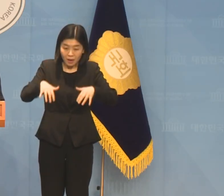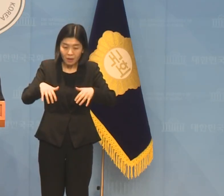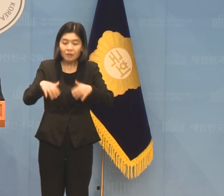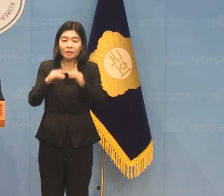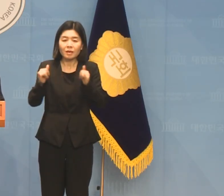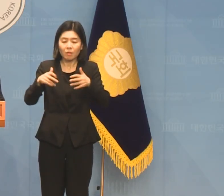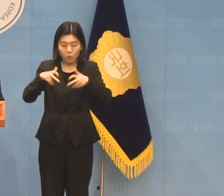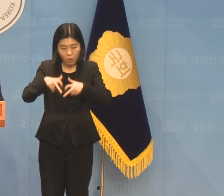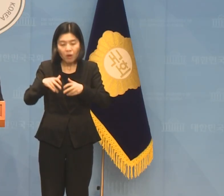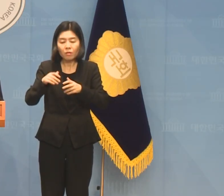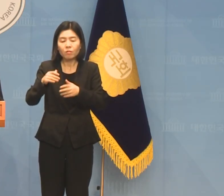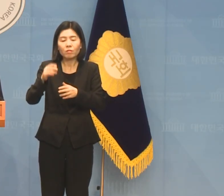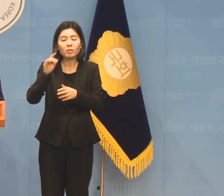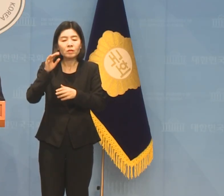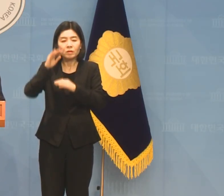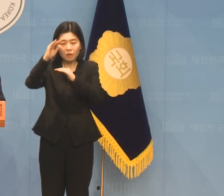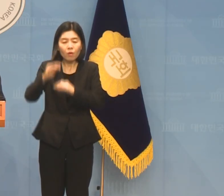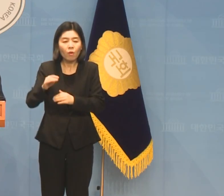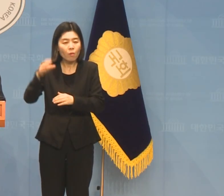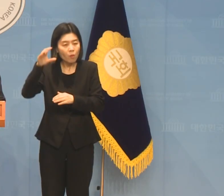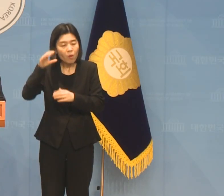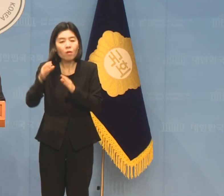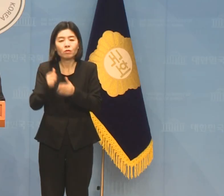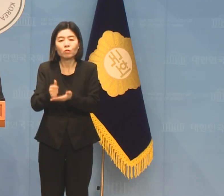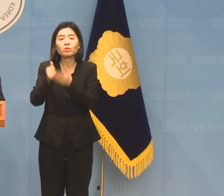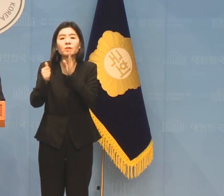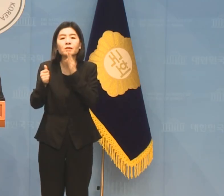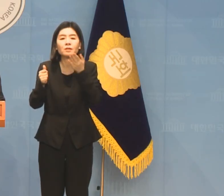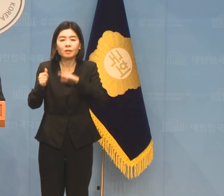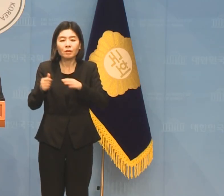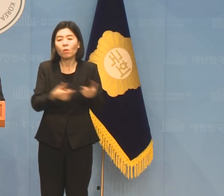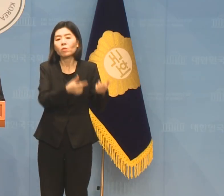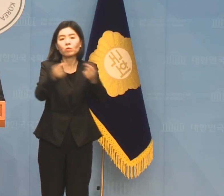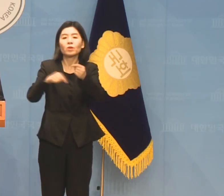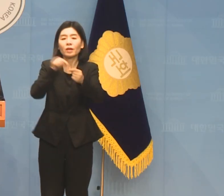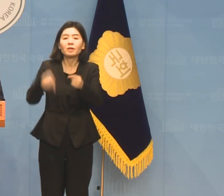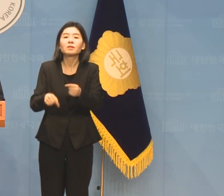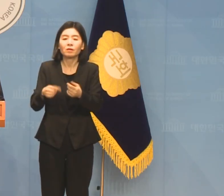존중되어야 하지만 그 방식 또한 공동체 안에서 이루어져야 합니다.